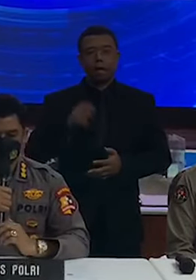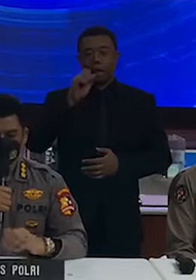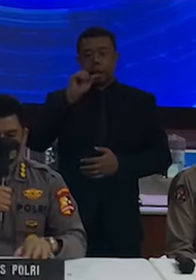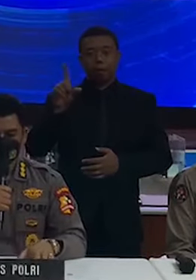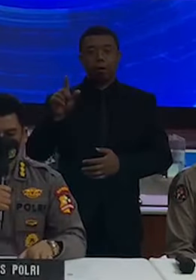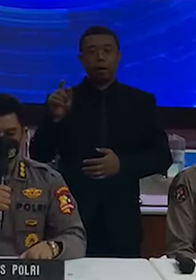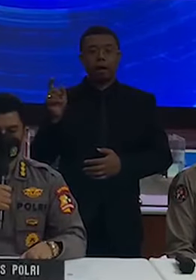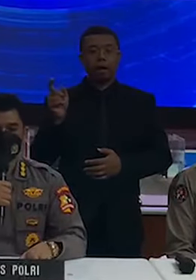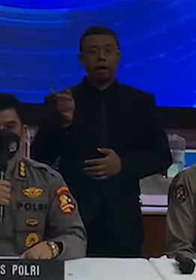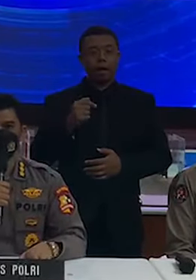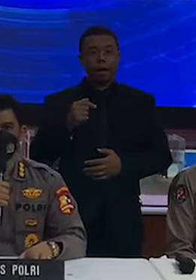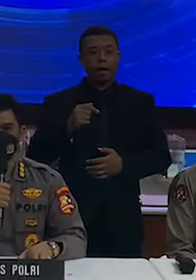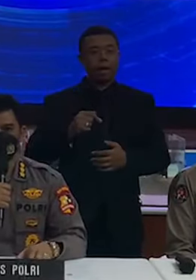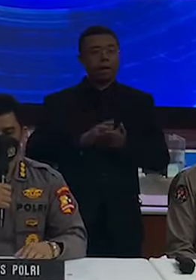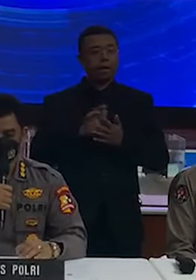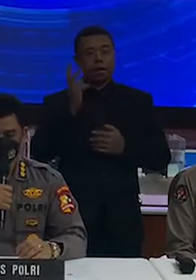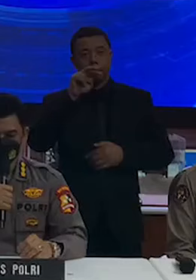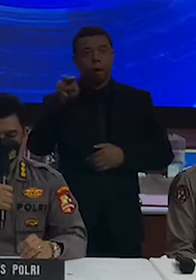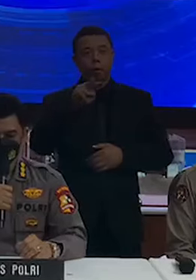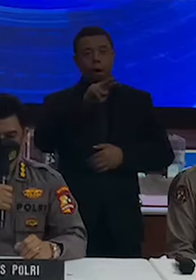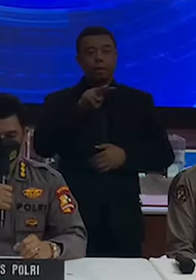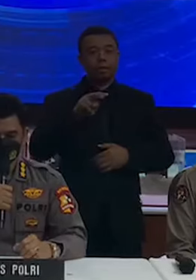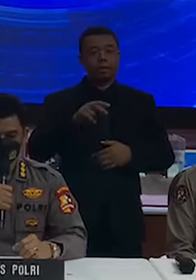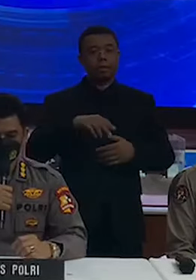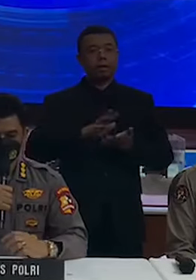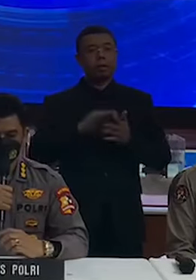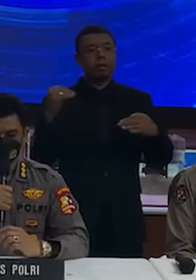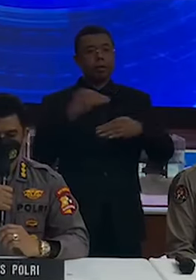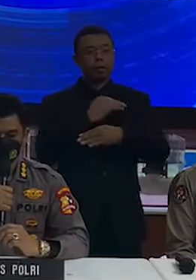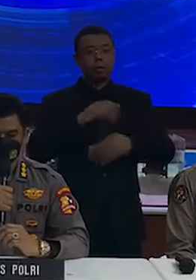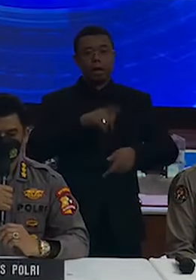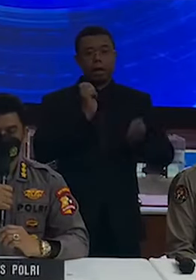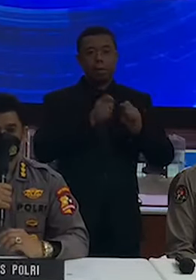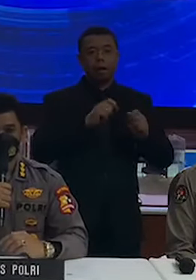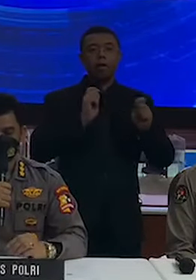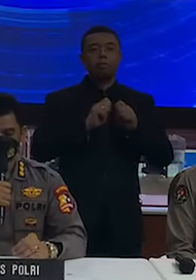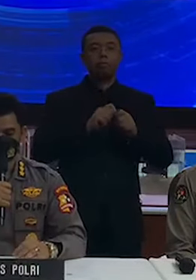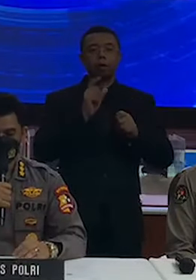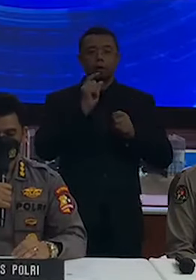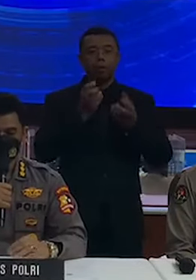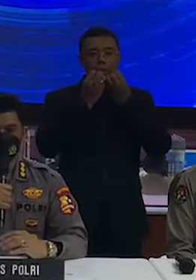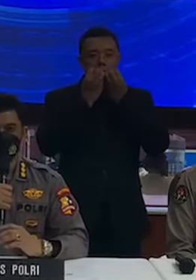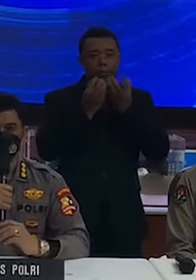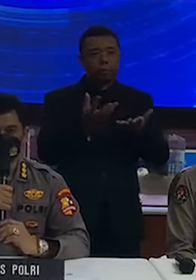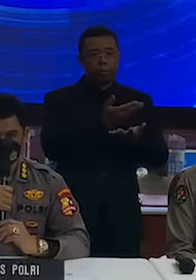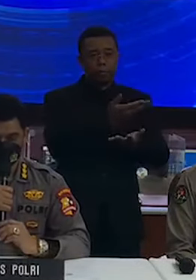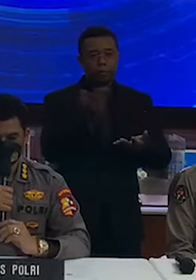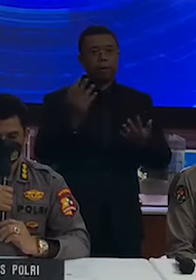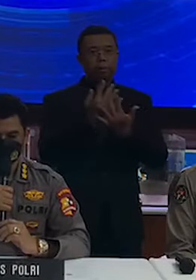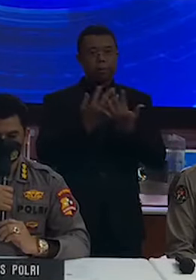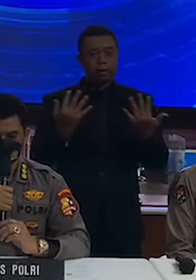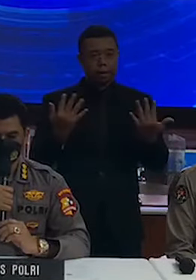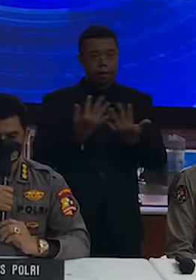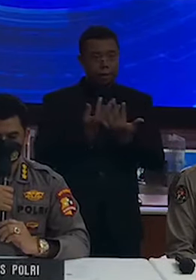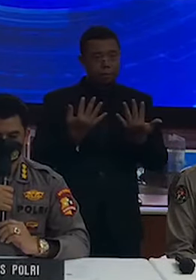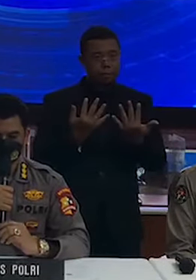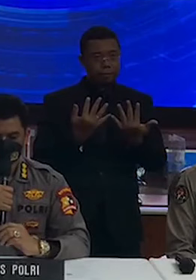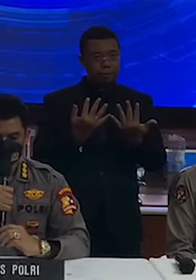Laporan pelaksana operasi ketupat tahun 2022 ini dibuat untuk memberikan informasi kepada masyarakat